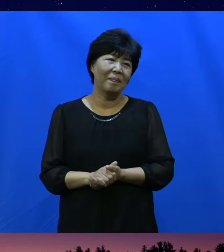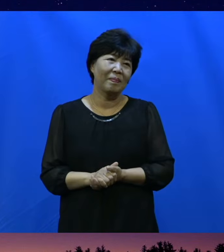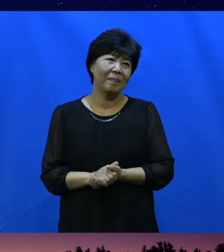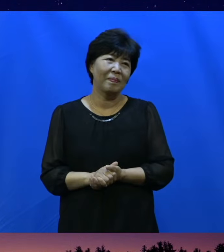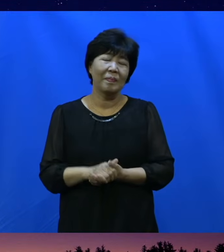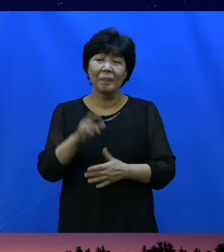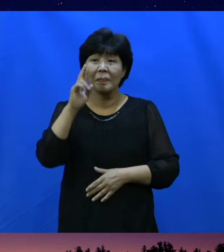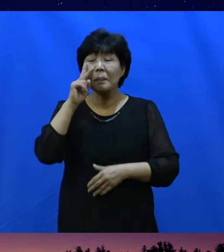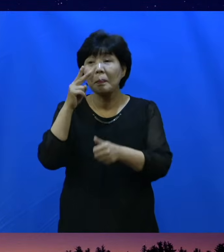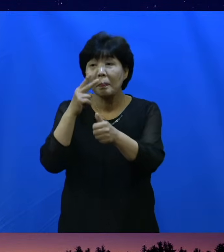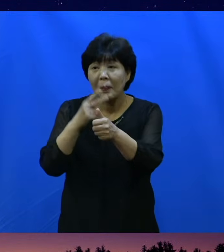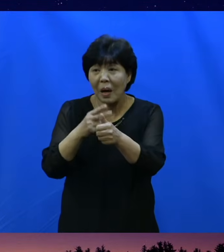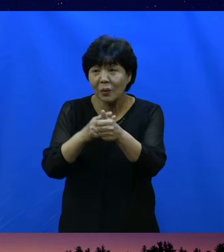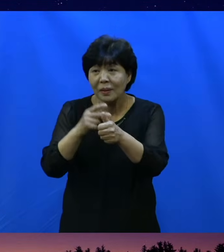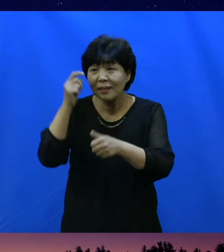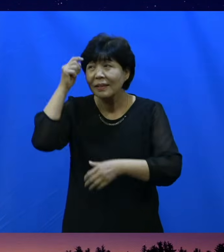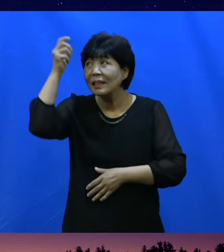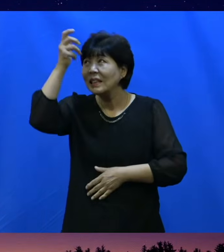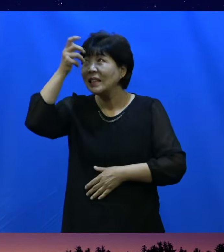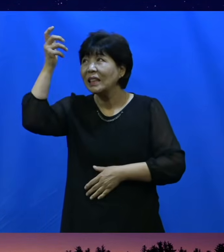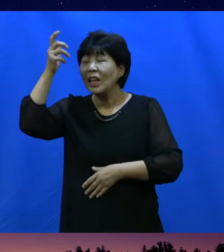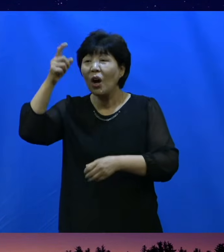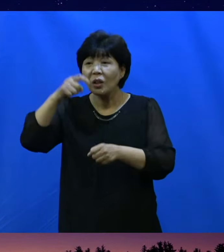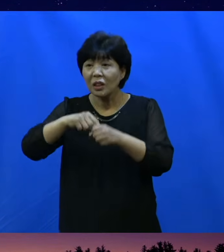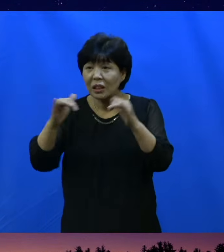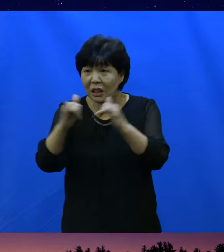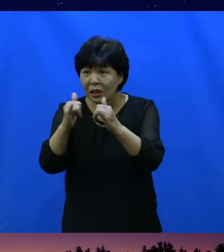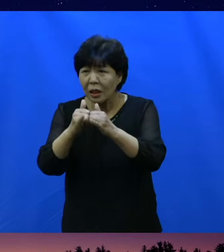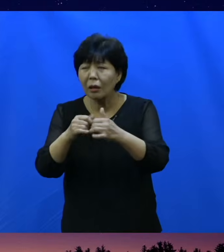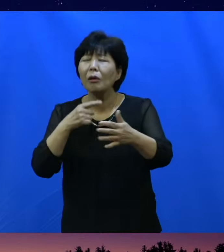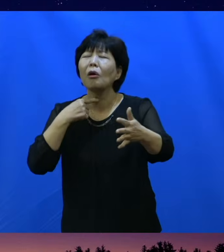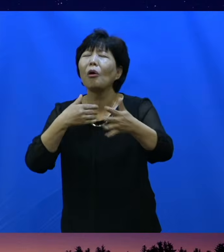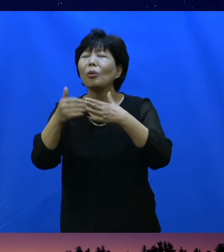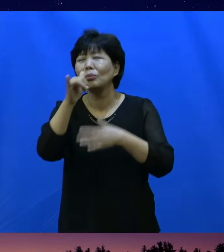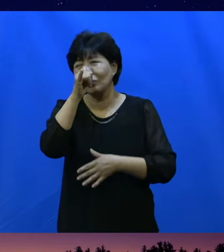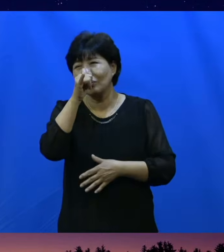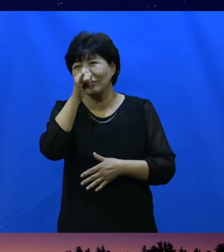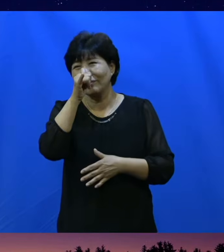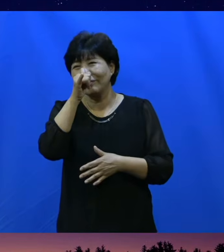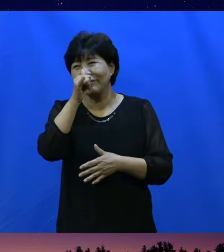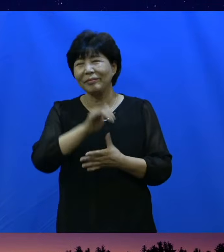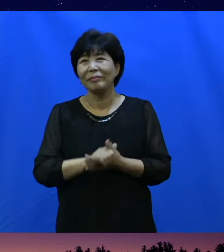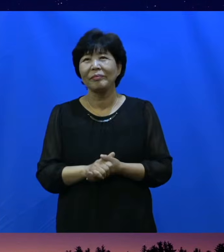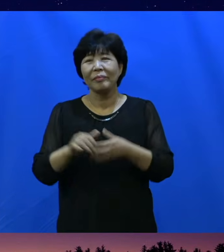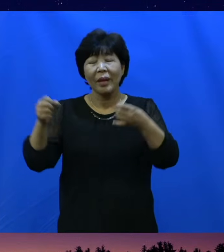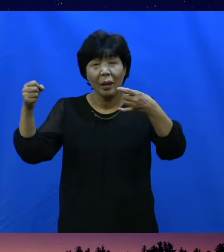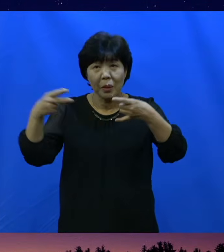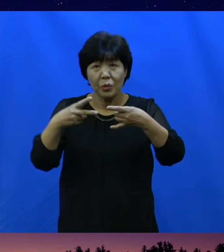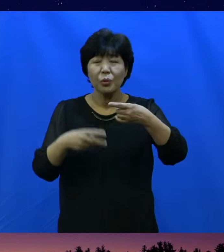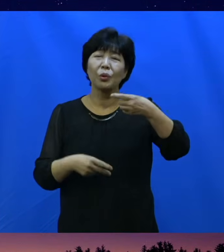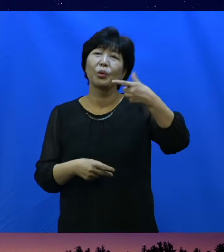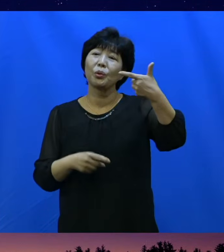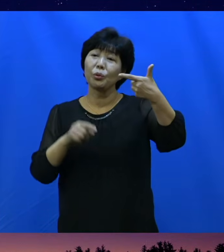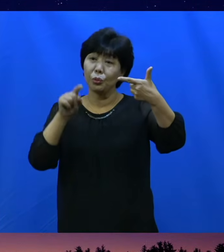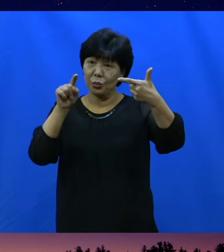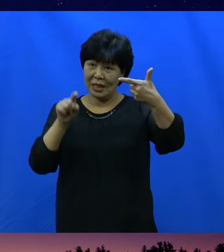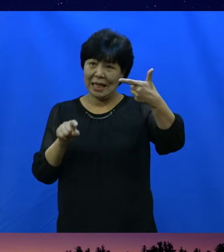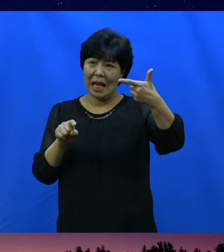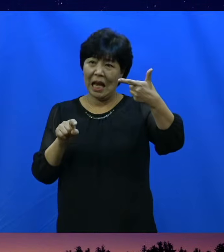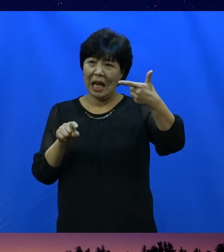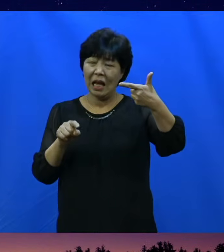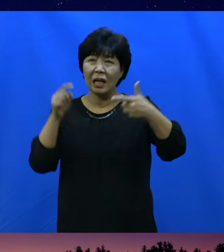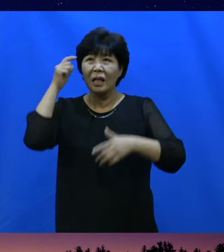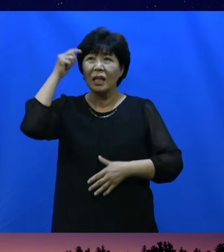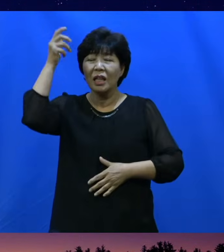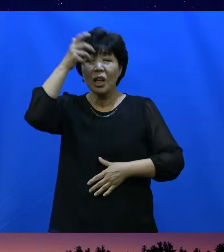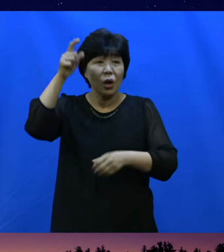아마 바울은 영적 전쟁을 실제로 경험했던 것 같아요. 이 에베소서 6장의 이 마지막 부분을 에베소서를 다루고 있는 걸